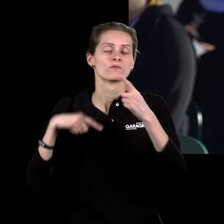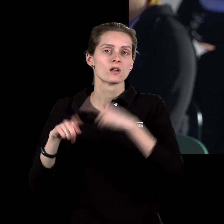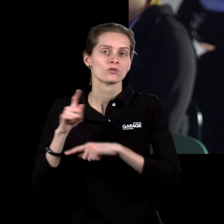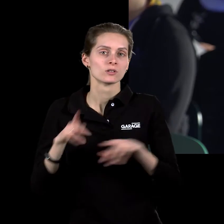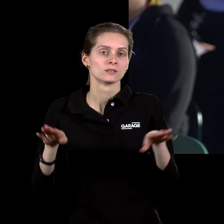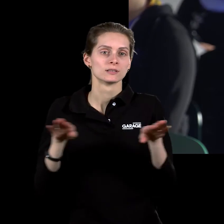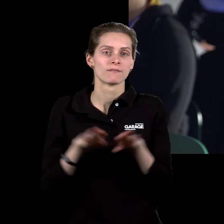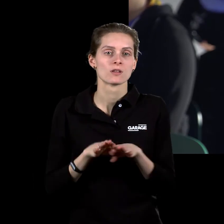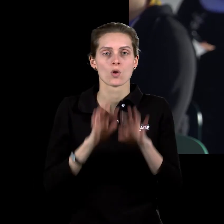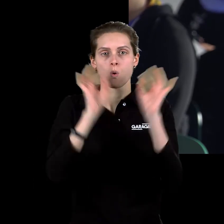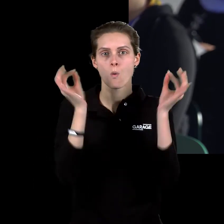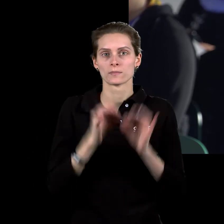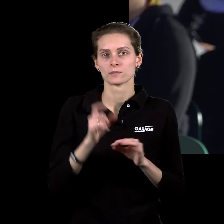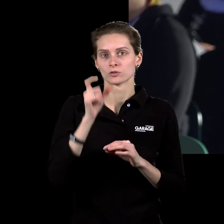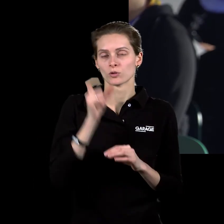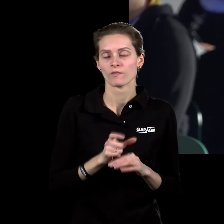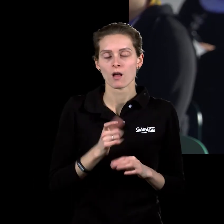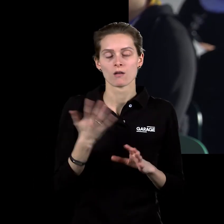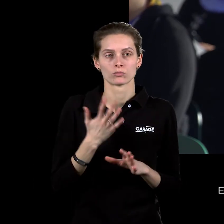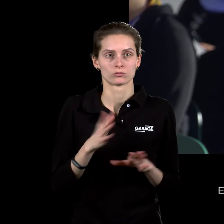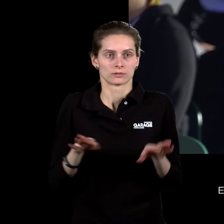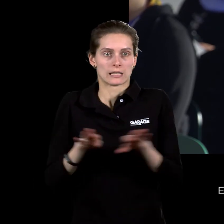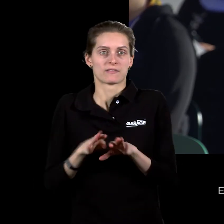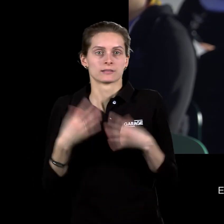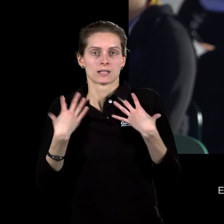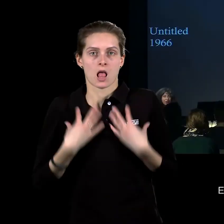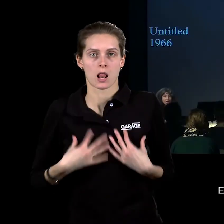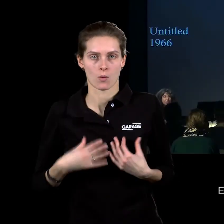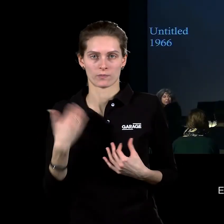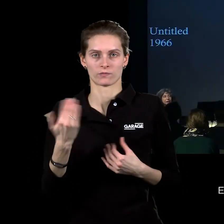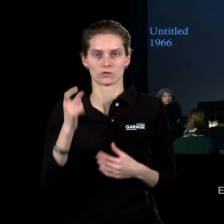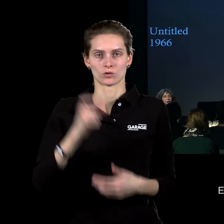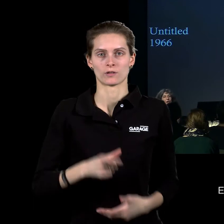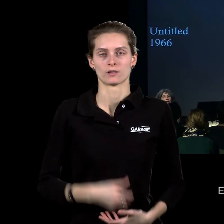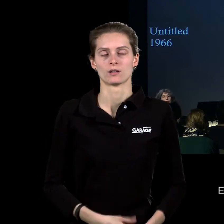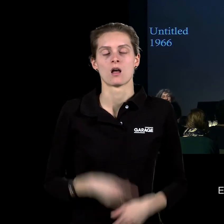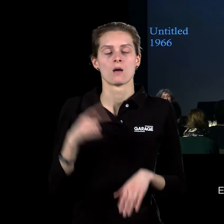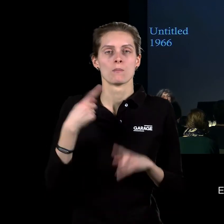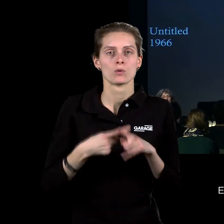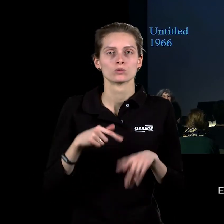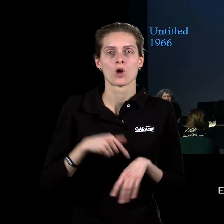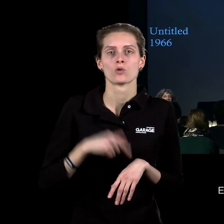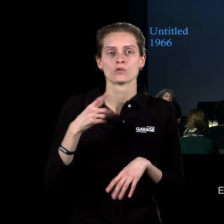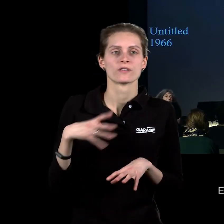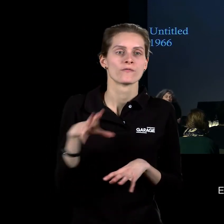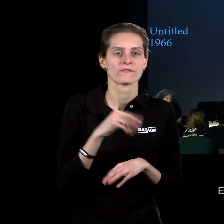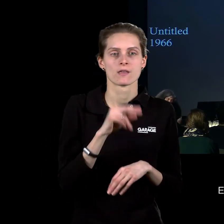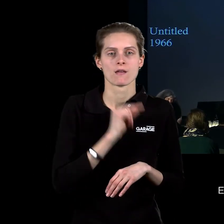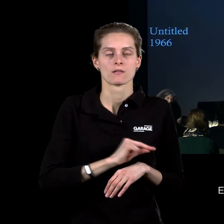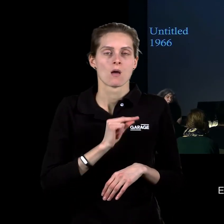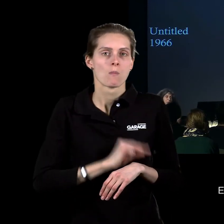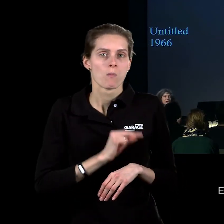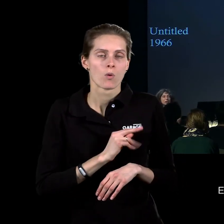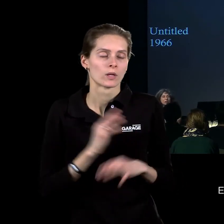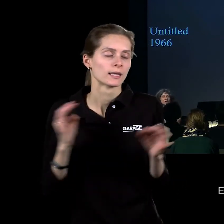с образами человека, как бы с телесностью, с некой физиологичностью. И ощущение того, что все эти работы, как бы